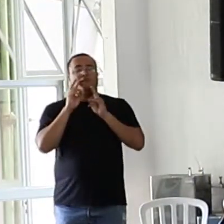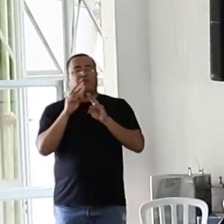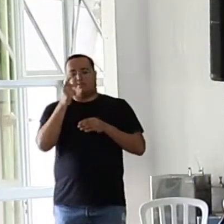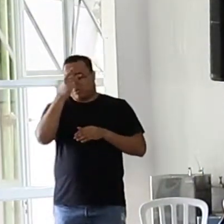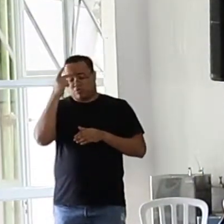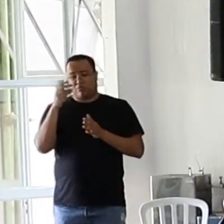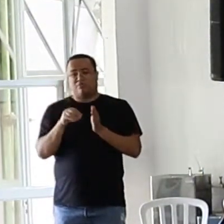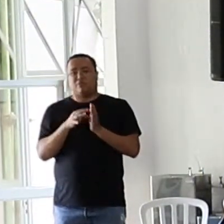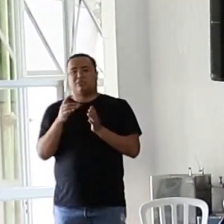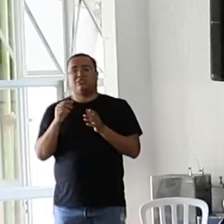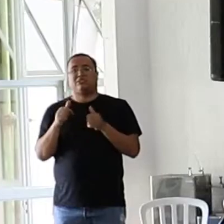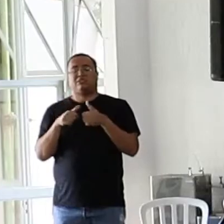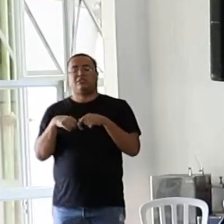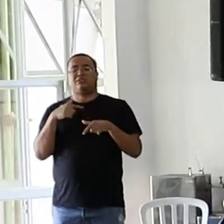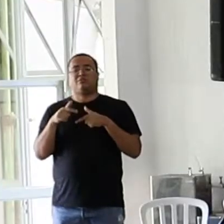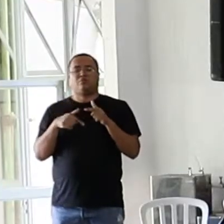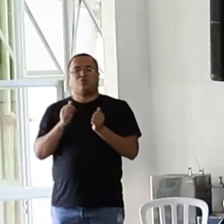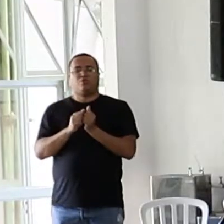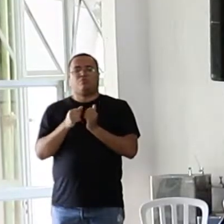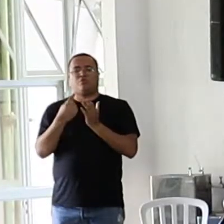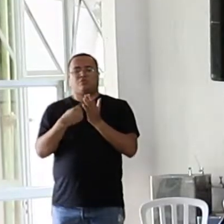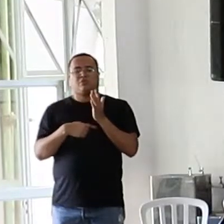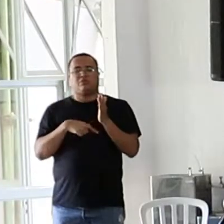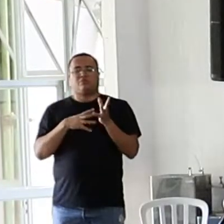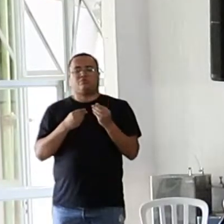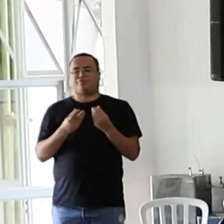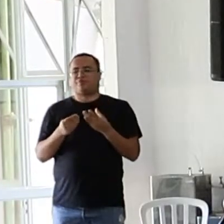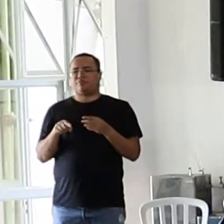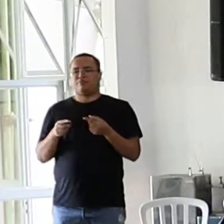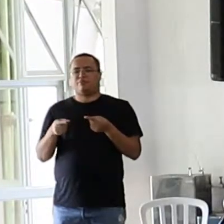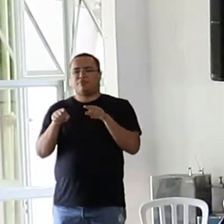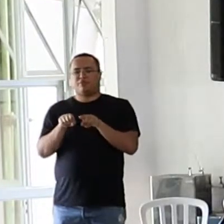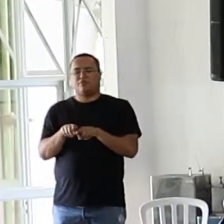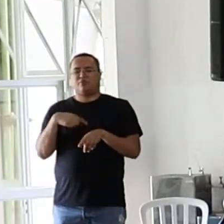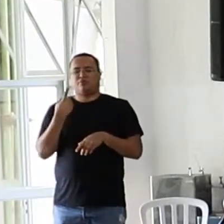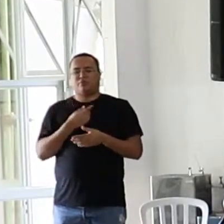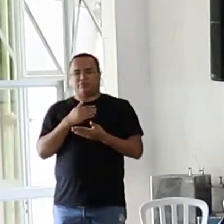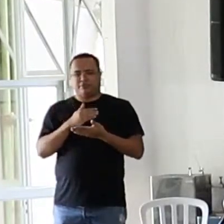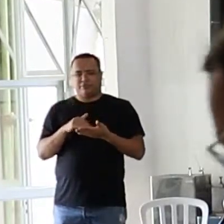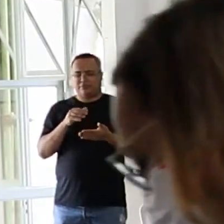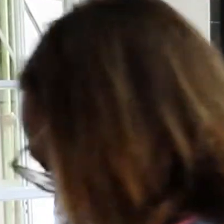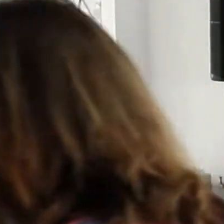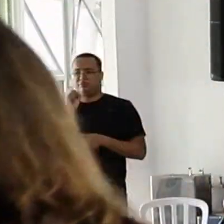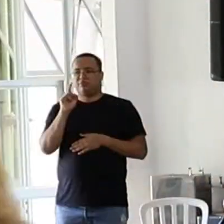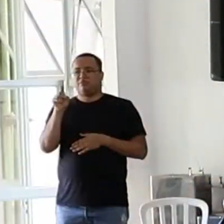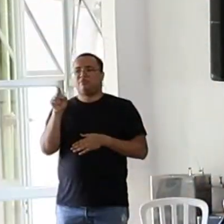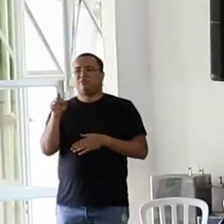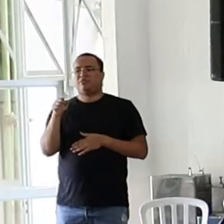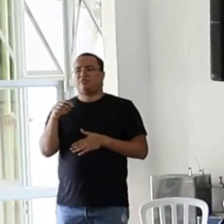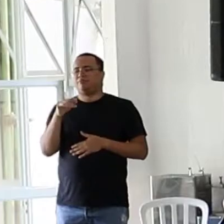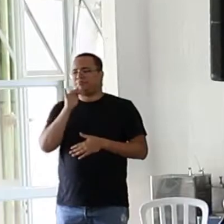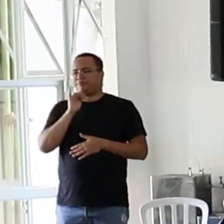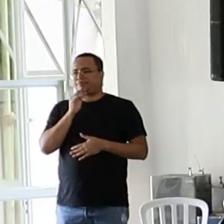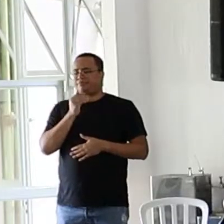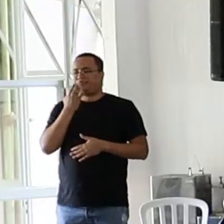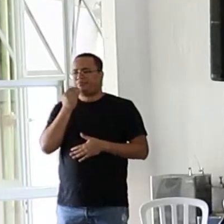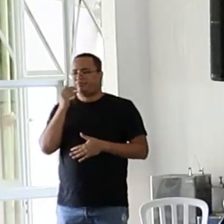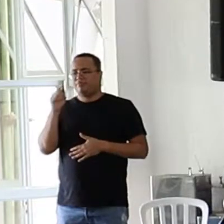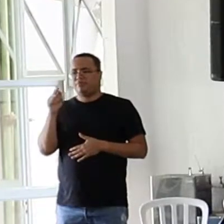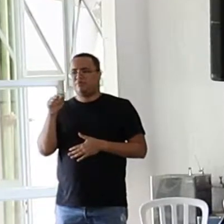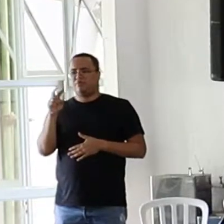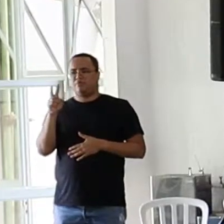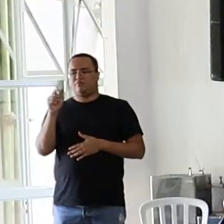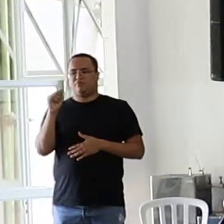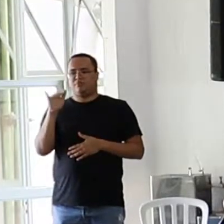do designer ele tá sobre a gestão da nossa secretaria quando a gente fala por exemplo do Jael o sindhobar recentemente realizamos